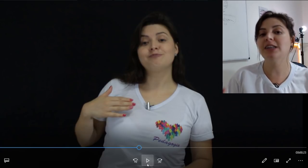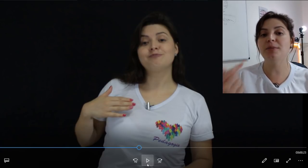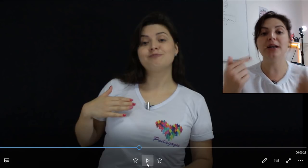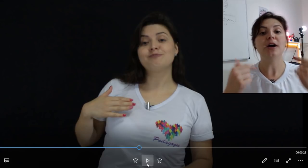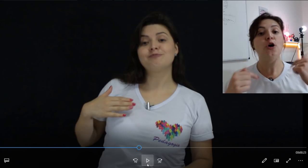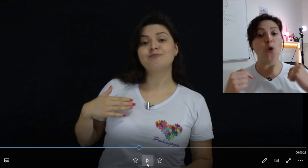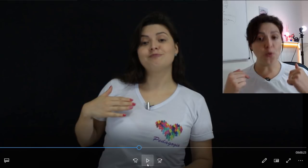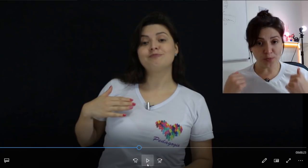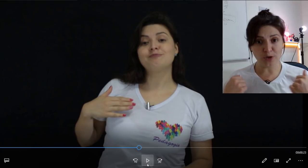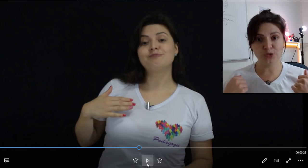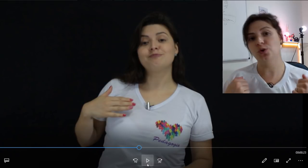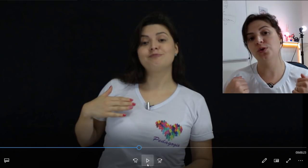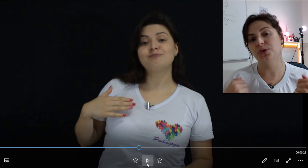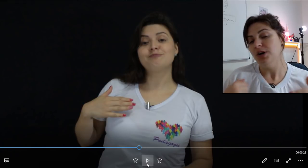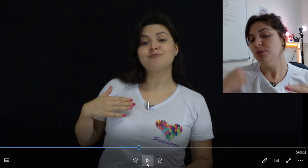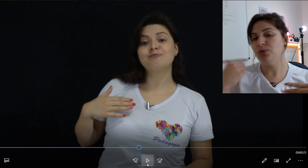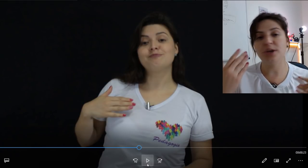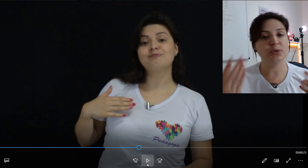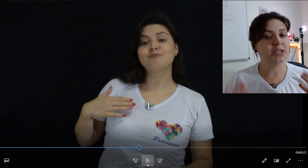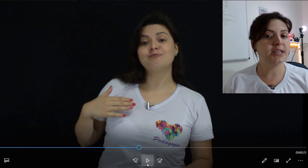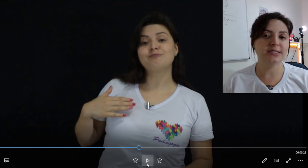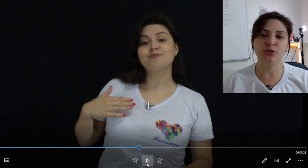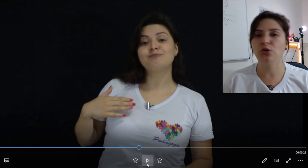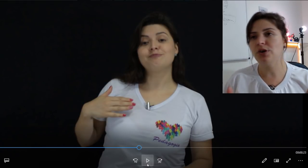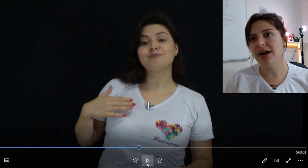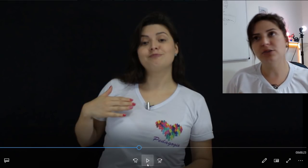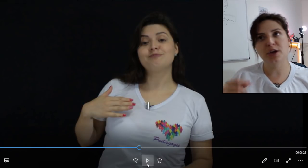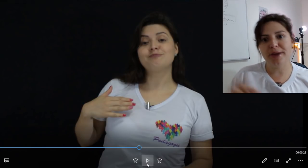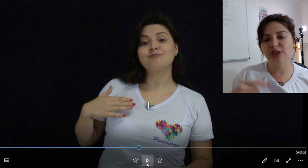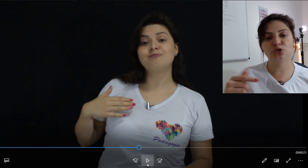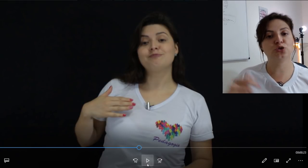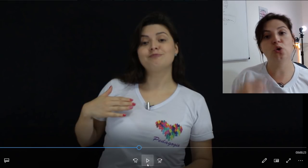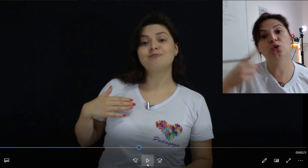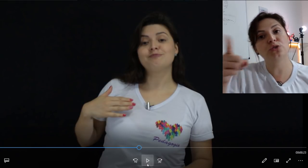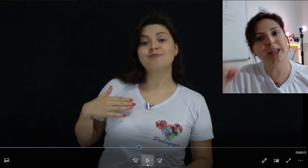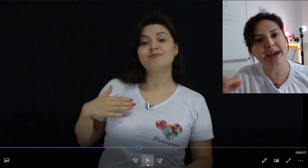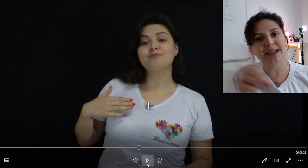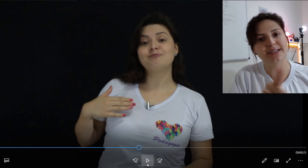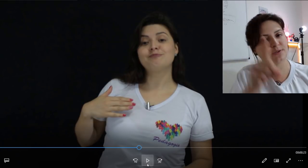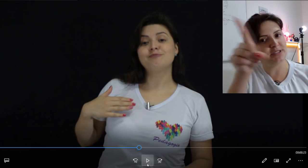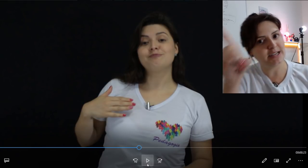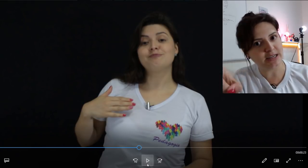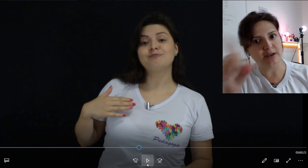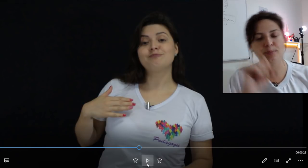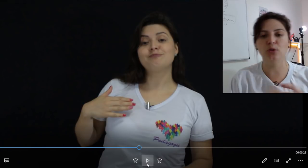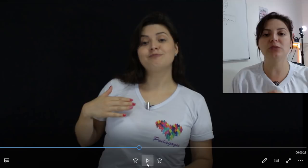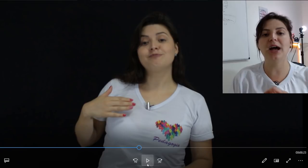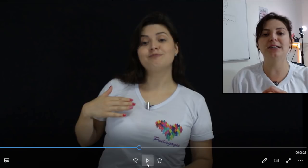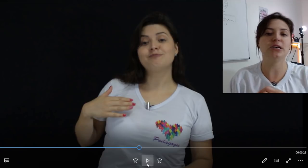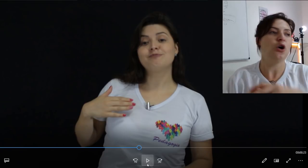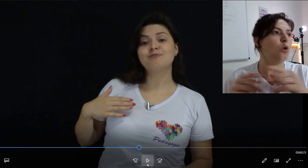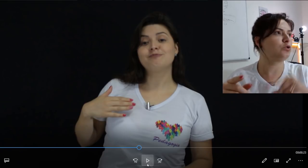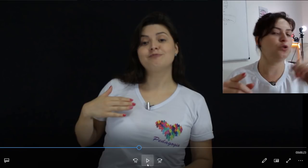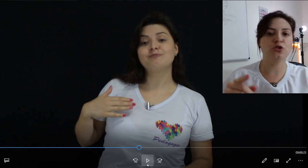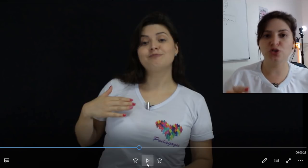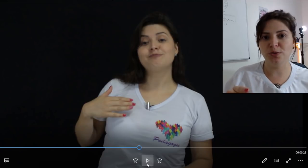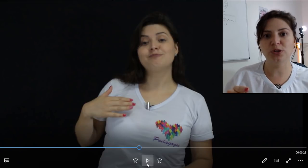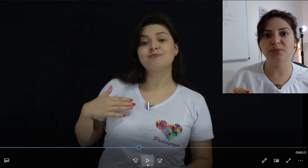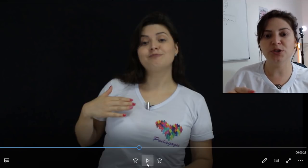trabalha com o meu sogro. Porque poderia ser colocado, de repente, o sogro dele, se eu fizesse, apontasse, ou o sogro de uma outra